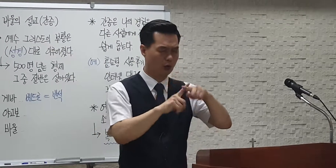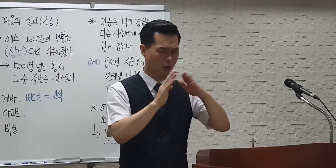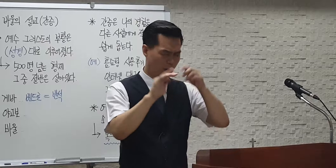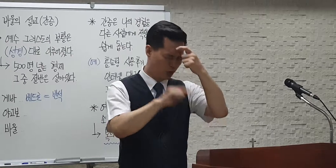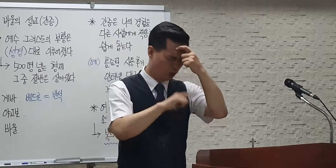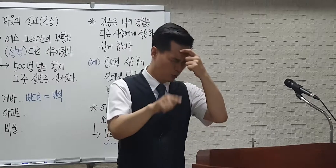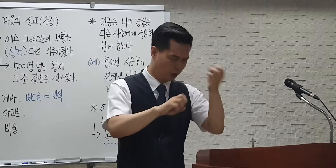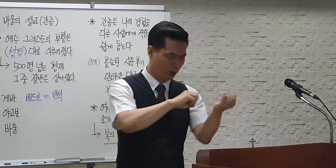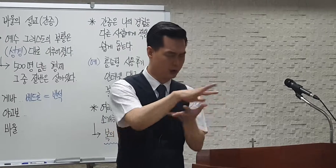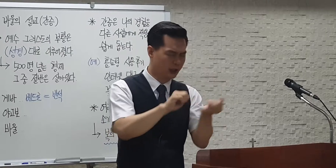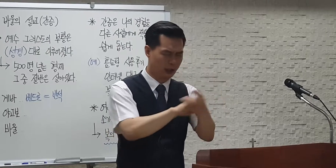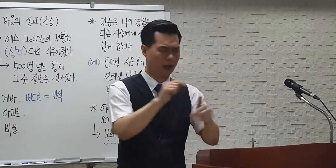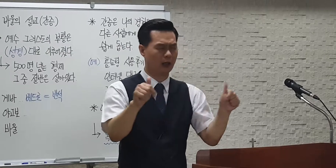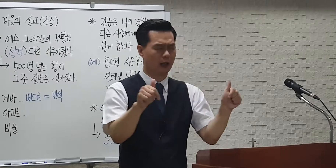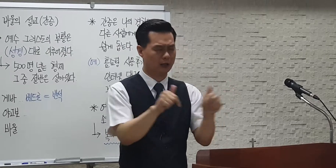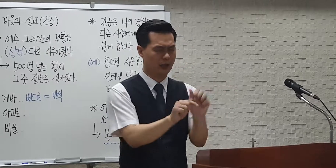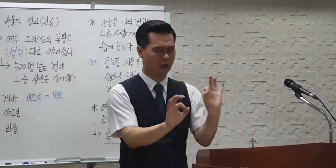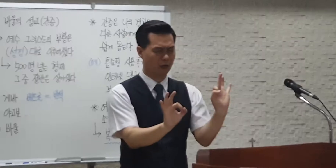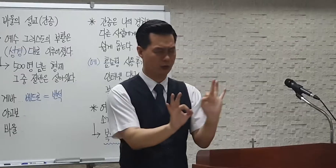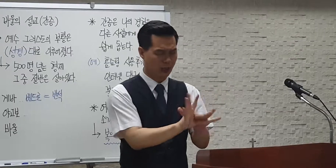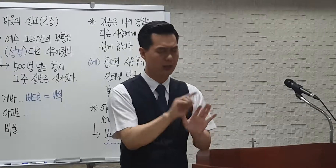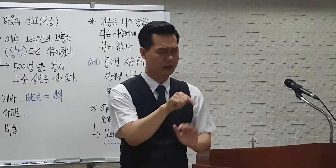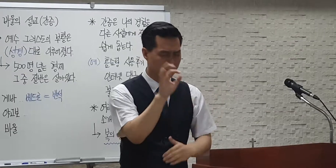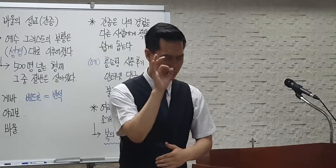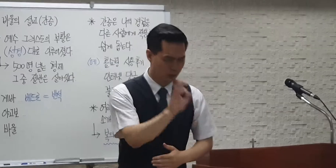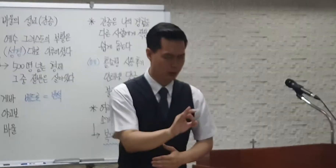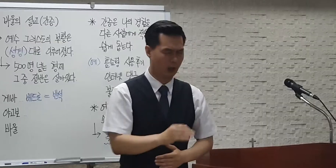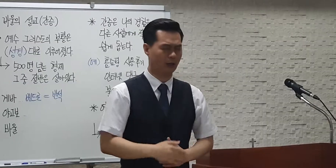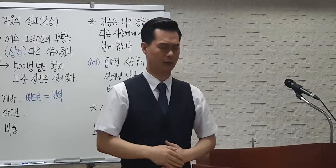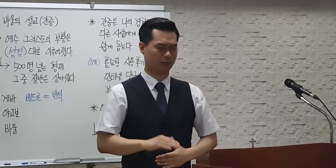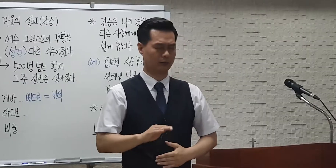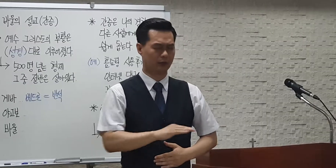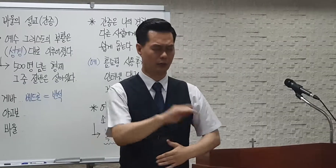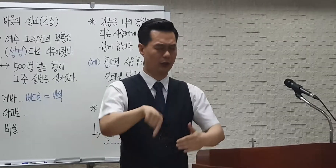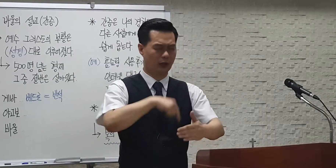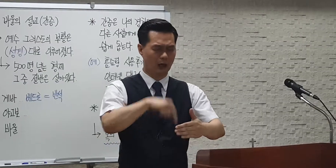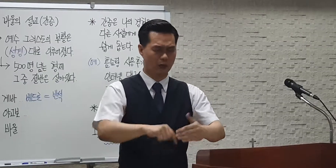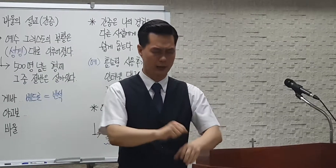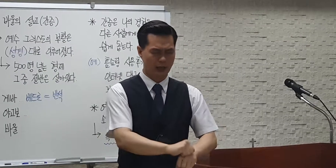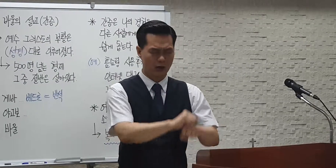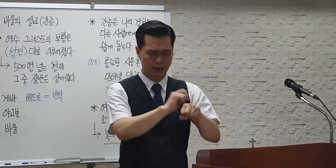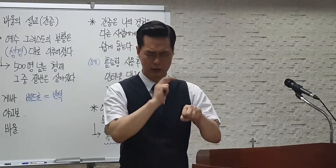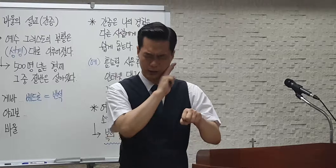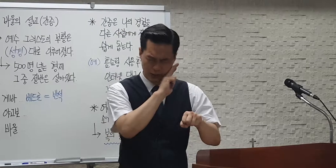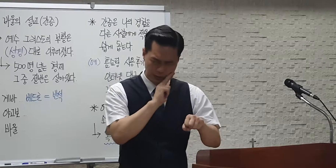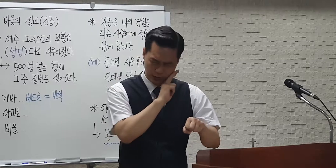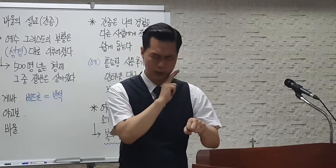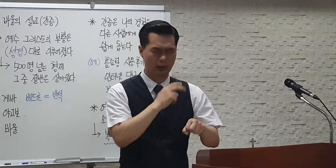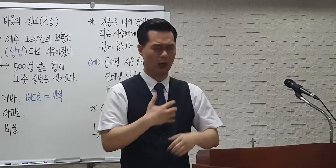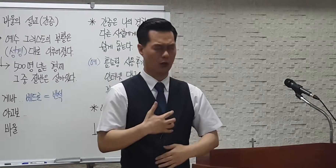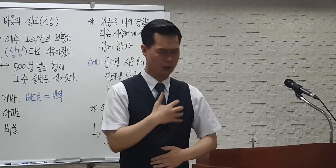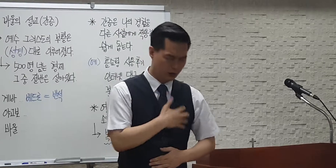교회 성도들의 논쟁이 사그러들고 사라지는 것을 봅니다. 우리들 가운데 쌓여있는 의심들,